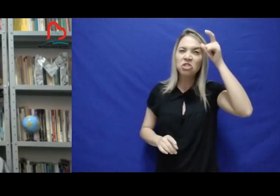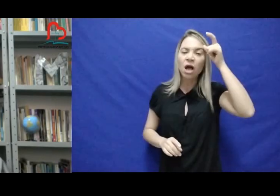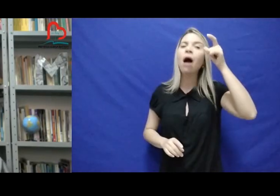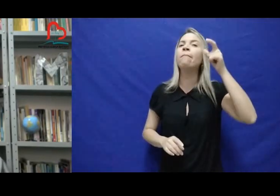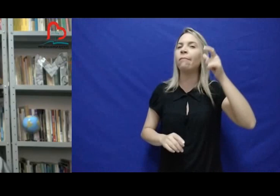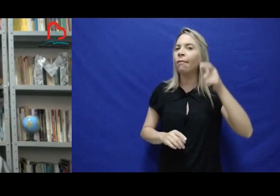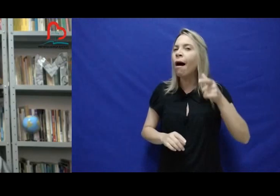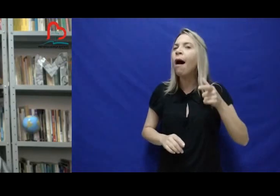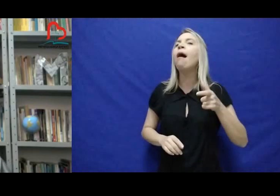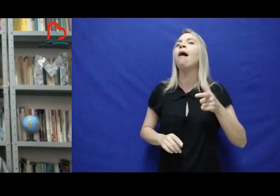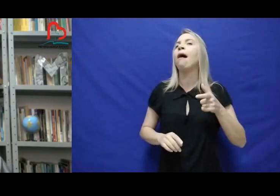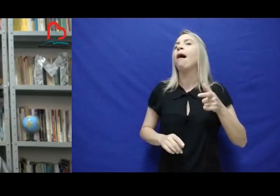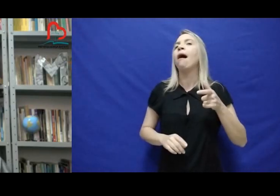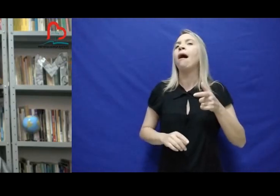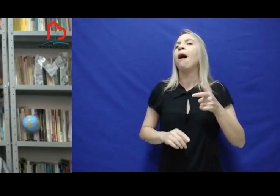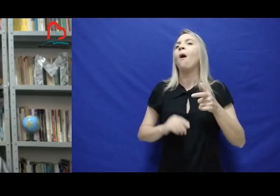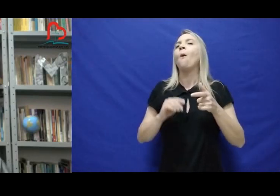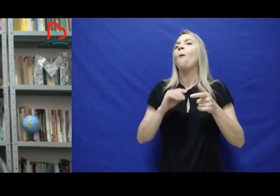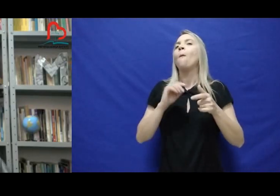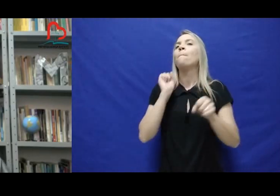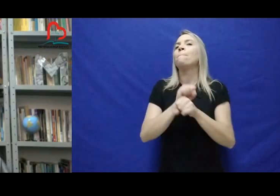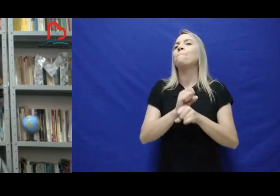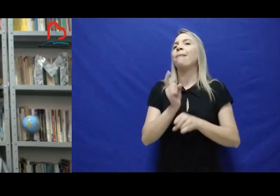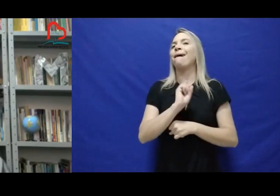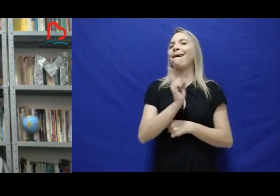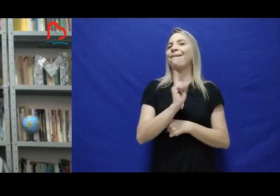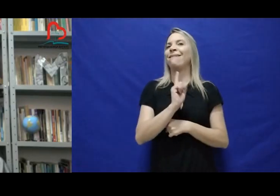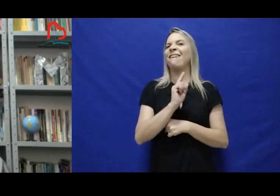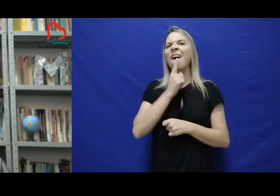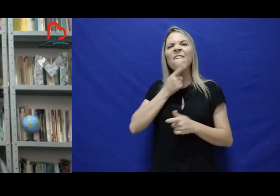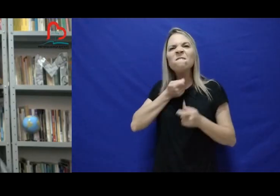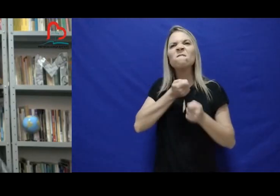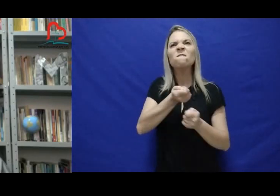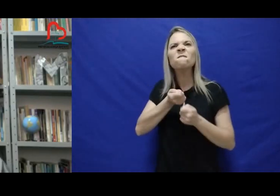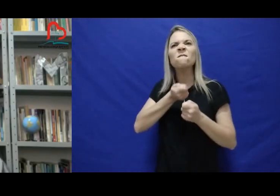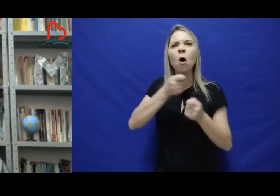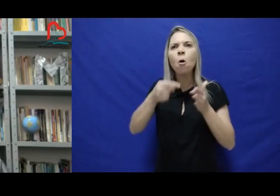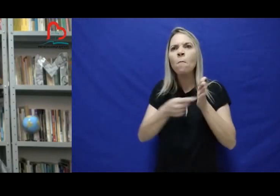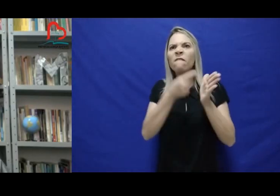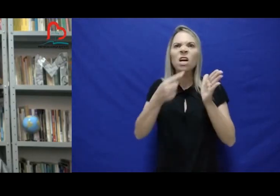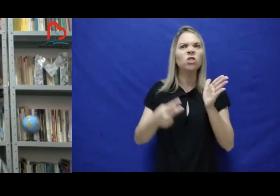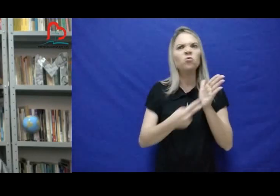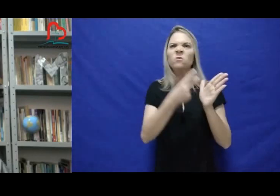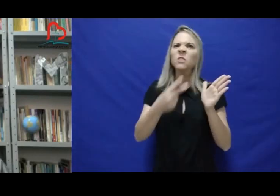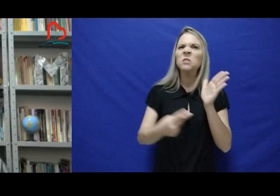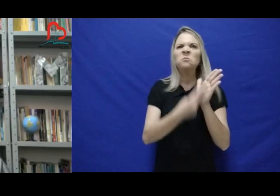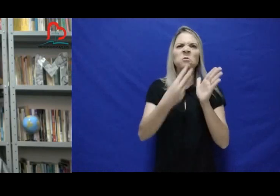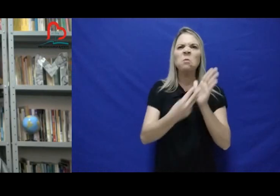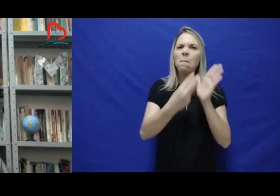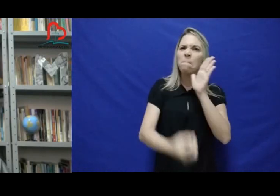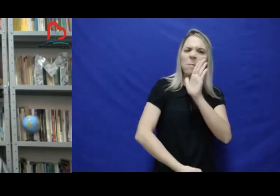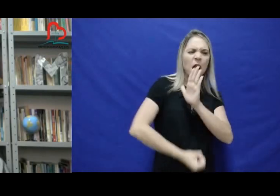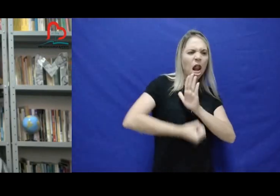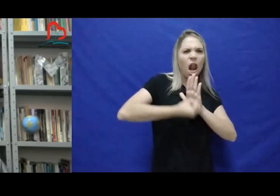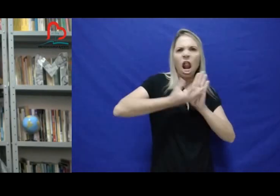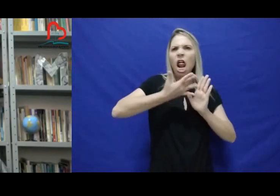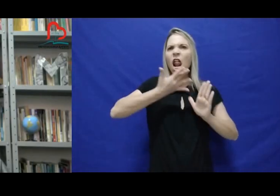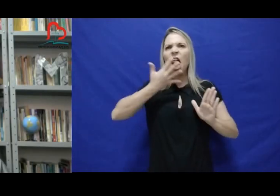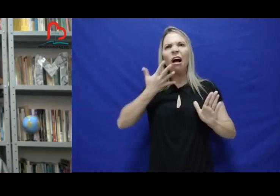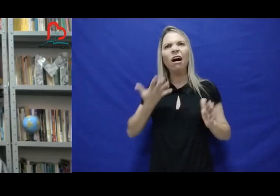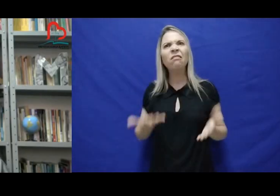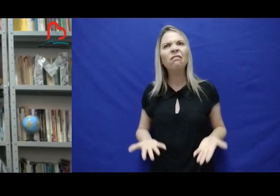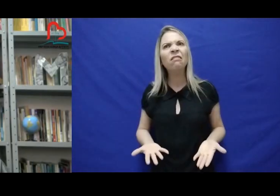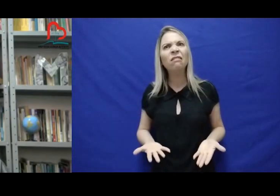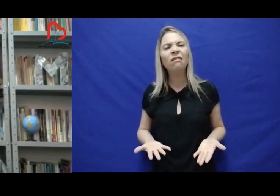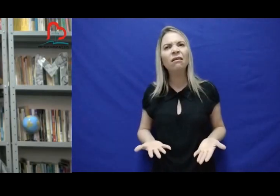insistente. Ele não vai descansar enquanto não levá-lo a um fracasso espiritual, a uma derrota moral,